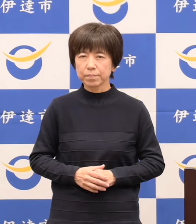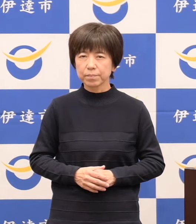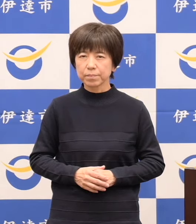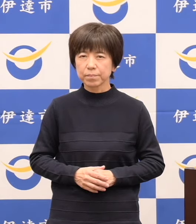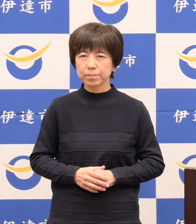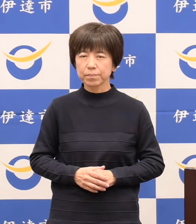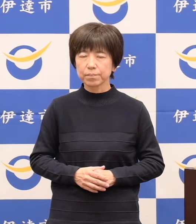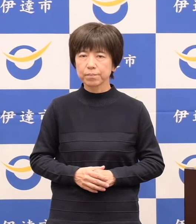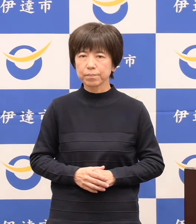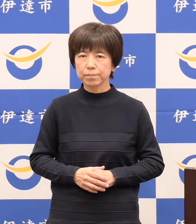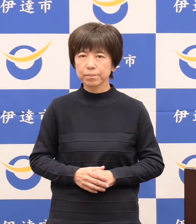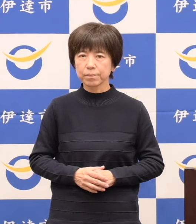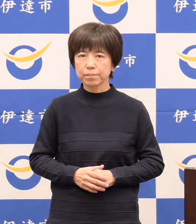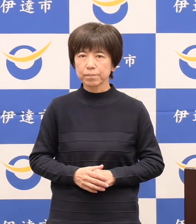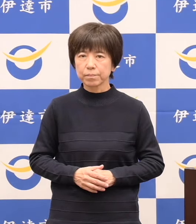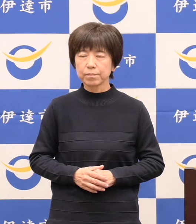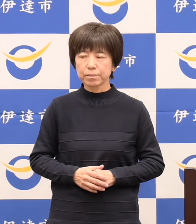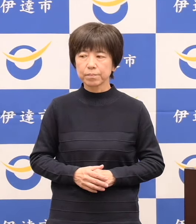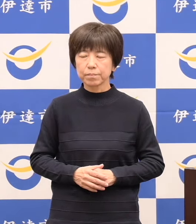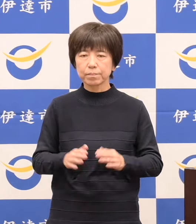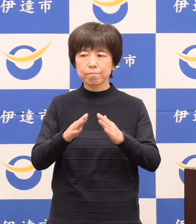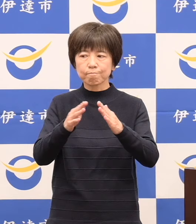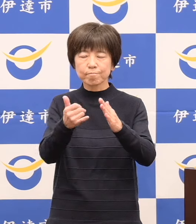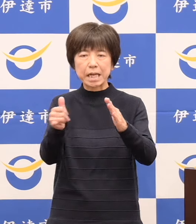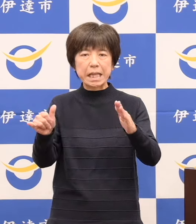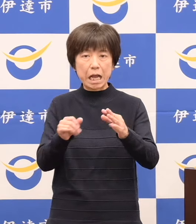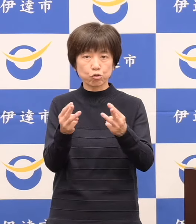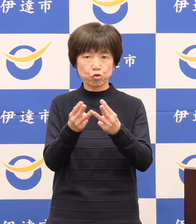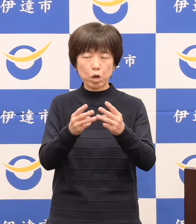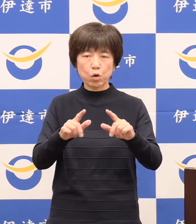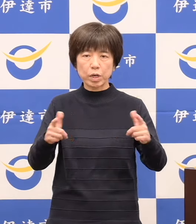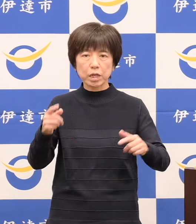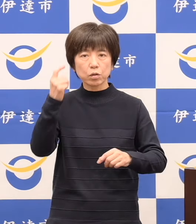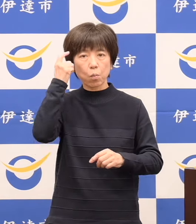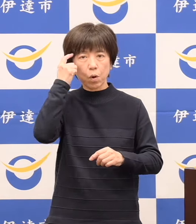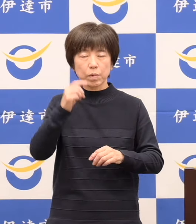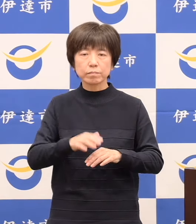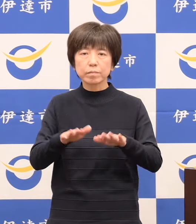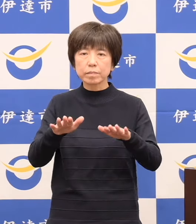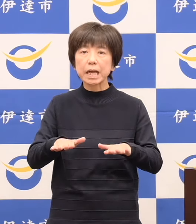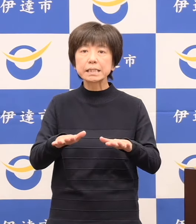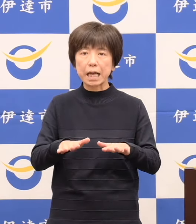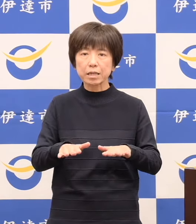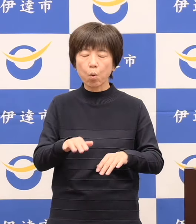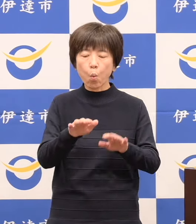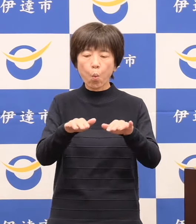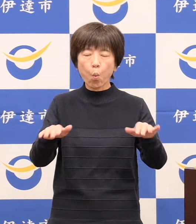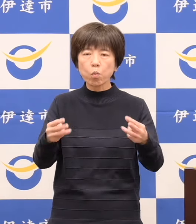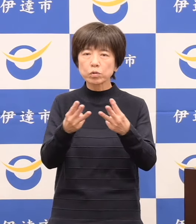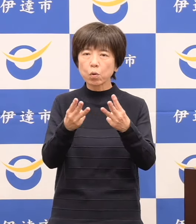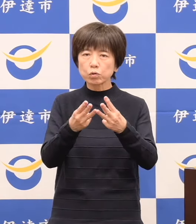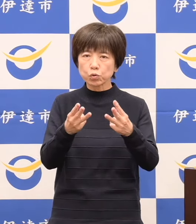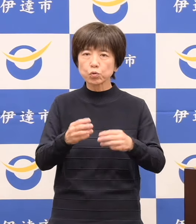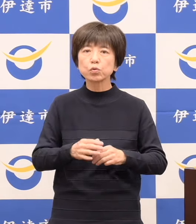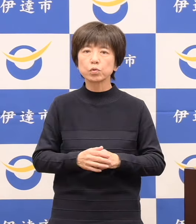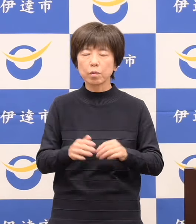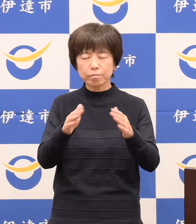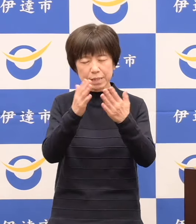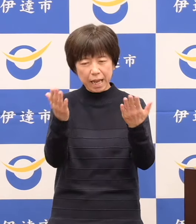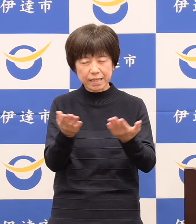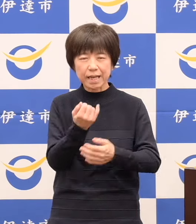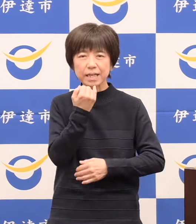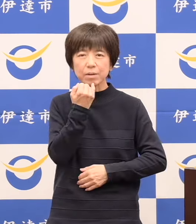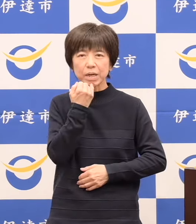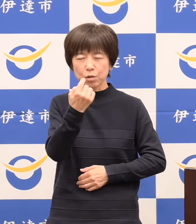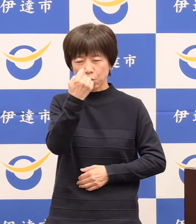りの人口がかなり世帯数とか増えていると思うので、はい、今現在の児童数だとか世界産でいいので分